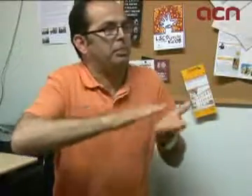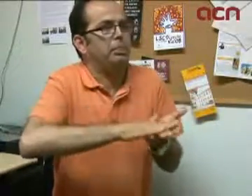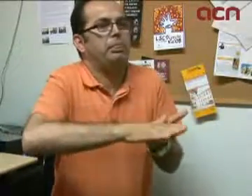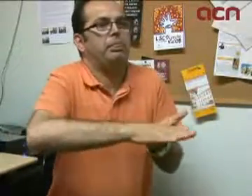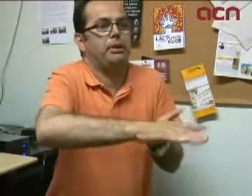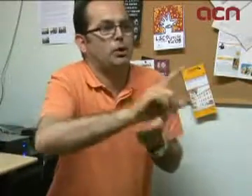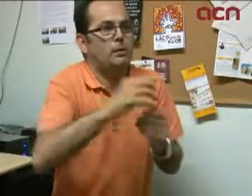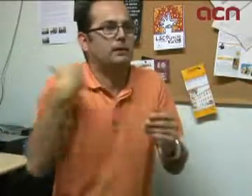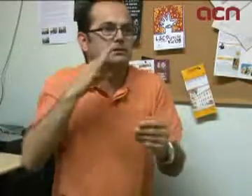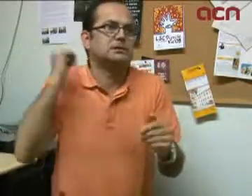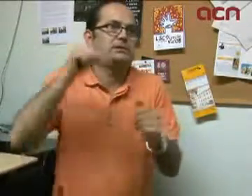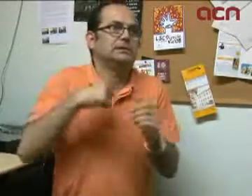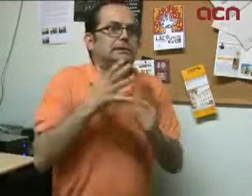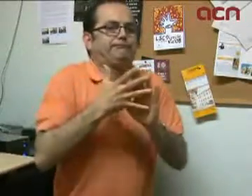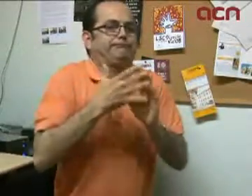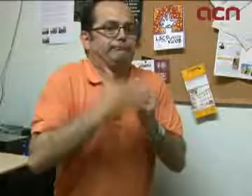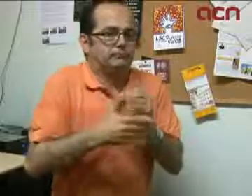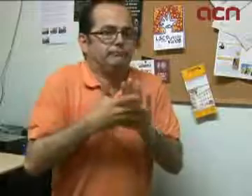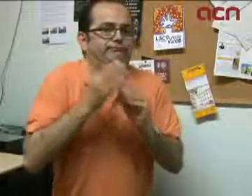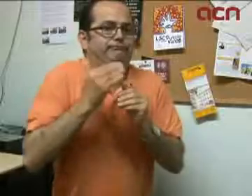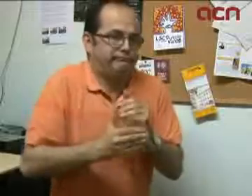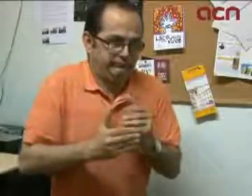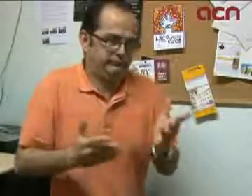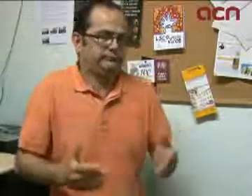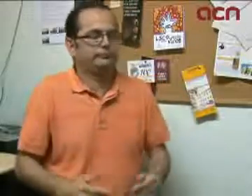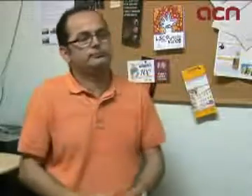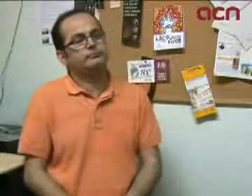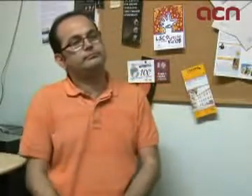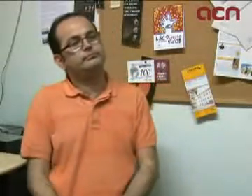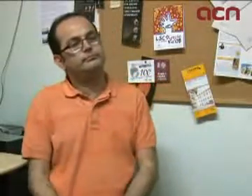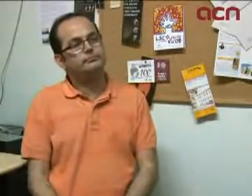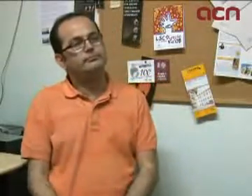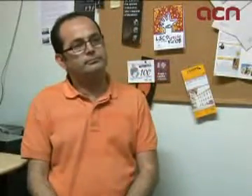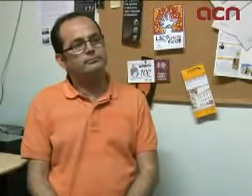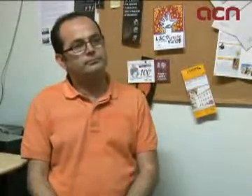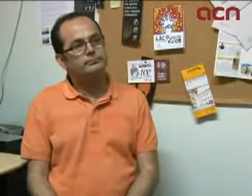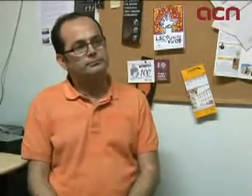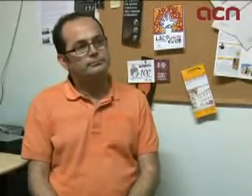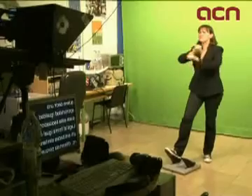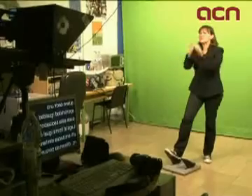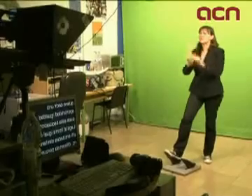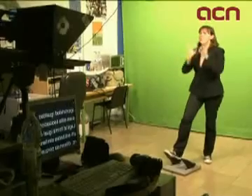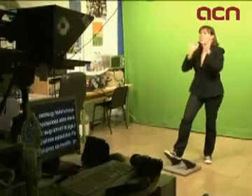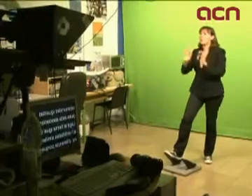tenir una accessibilitat senzilla, no com fins ara que ens trobàvem amb tantes barreres. Es tracta, en